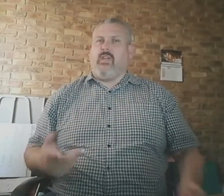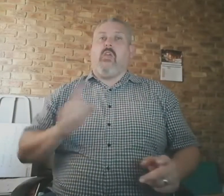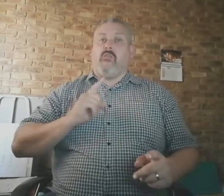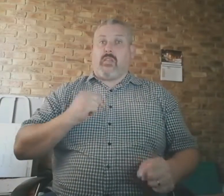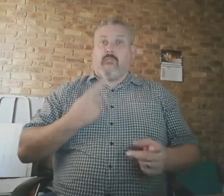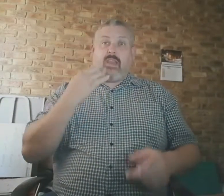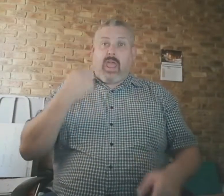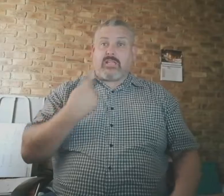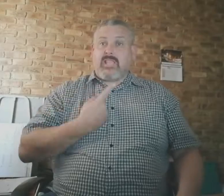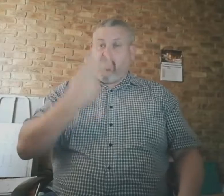kan zo.